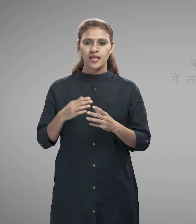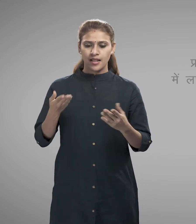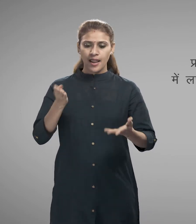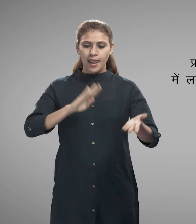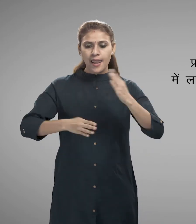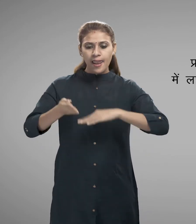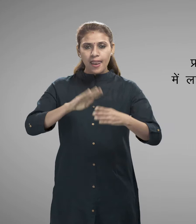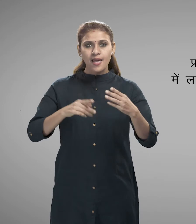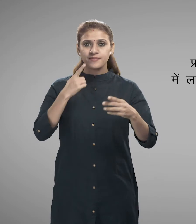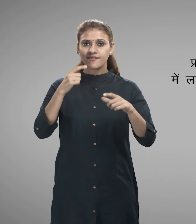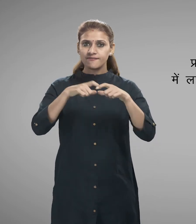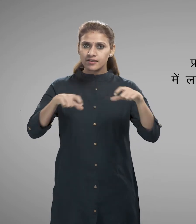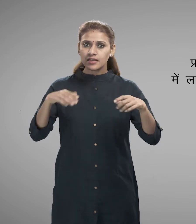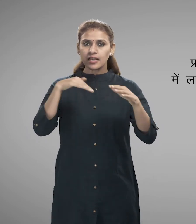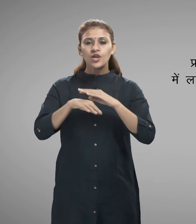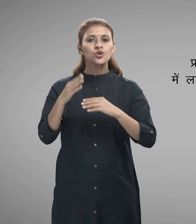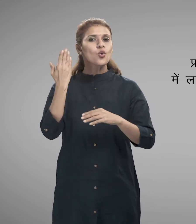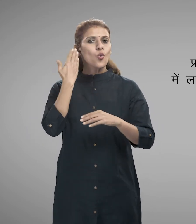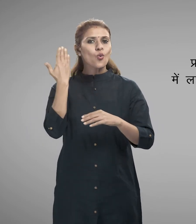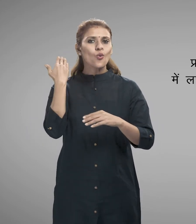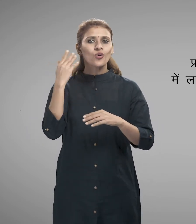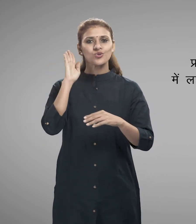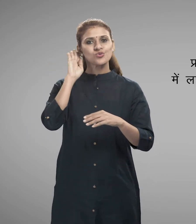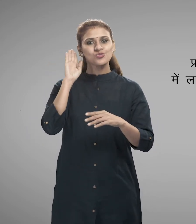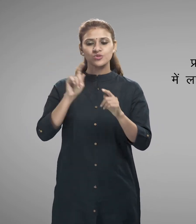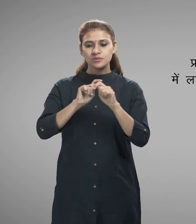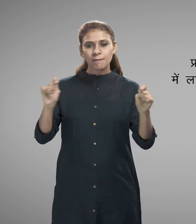प्रयोग किए हुए पैड को हमेशा पुराने अखबार में लपेटकर